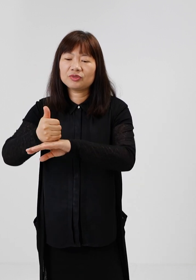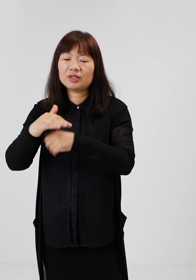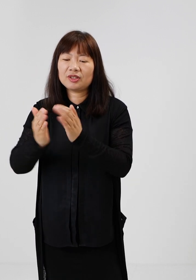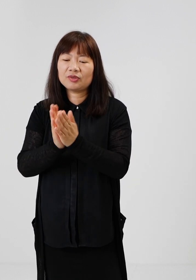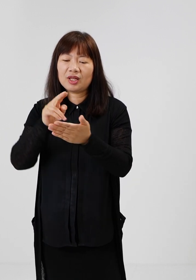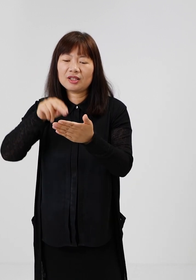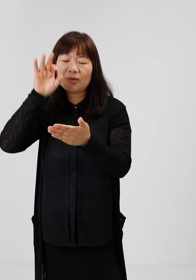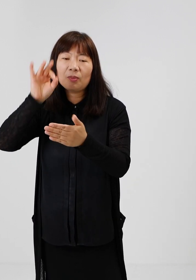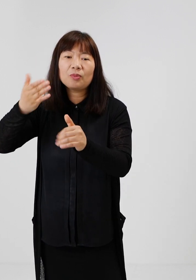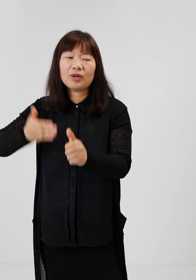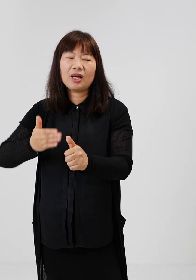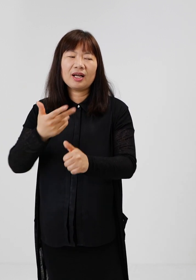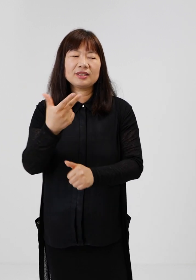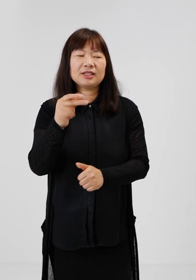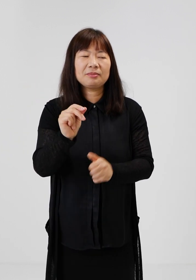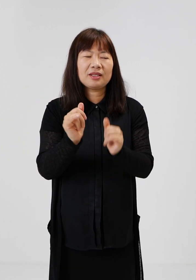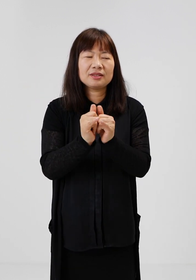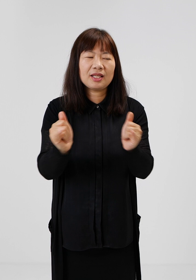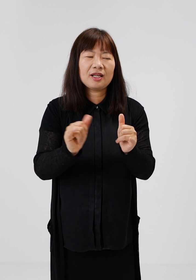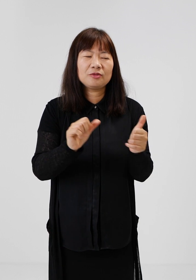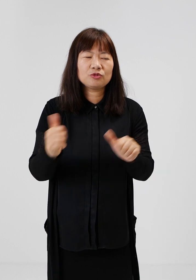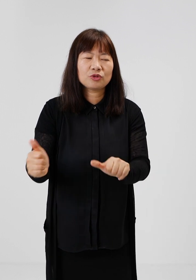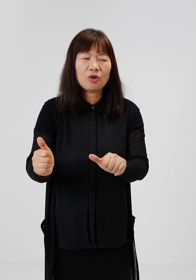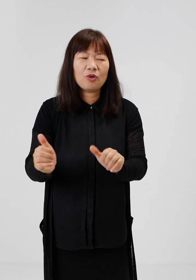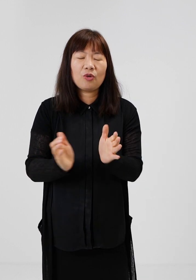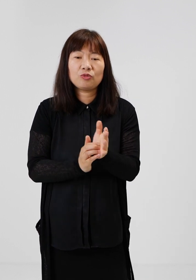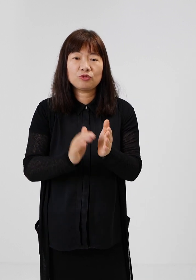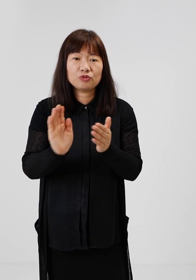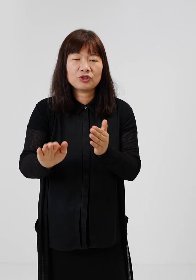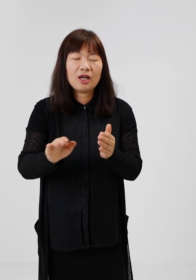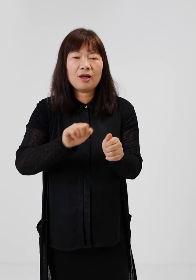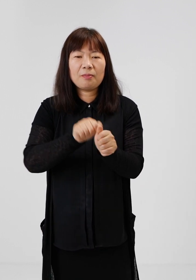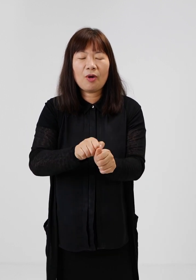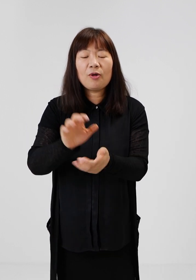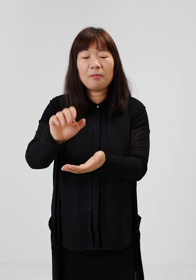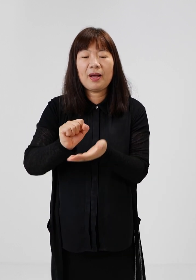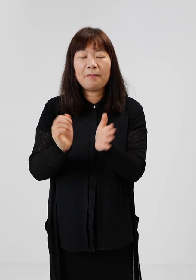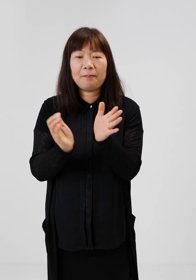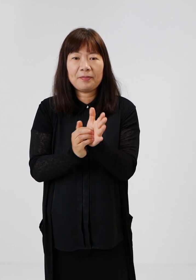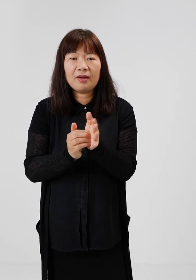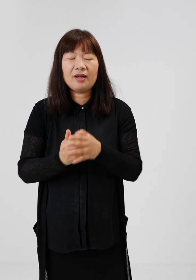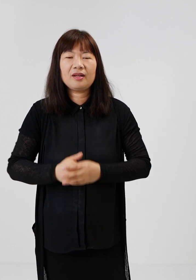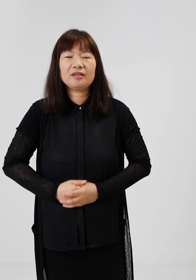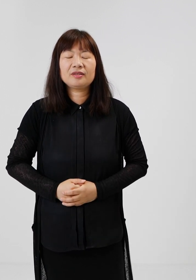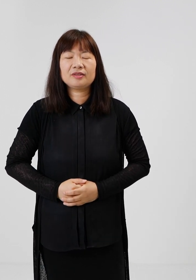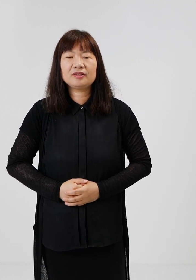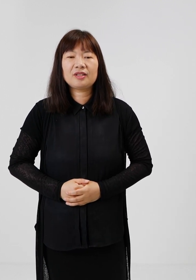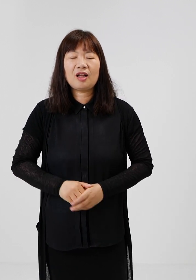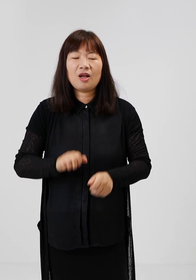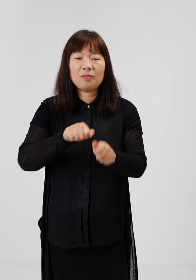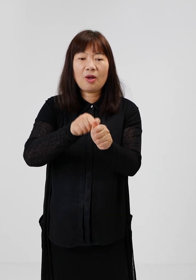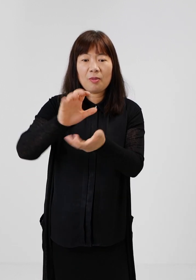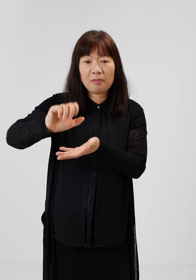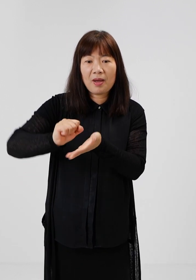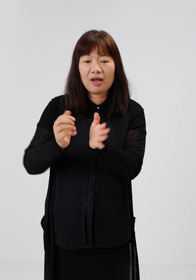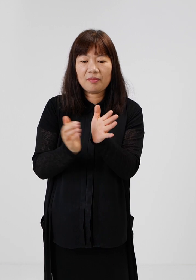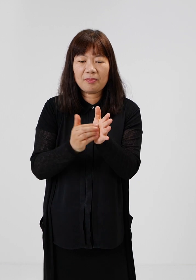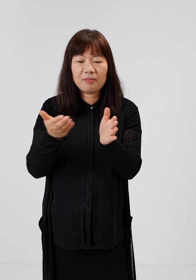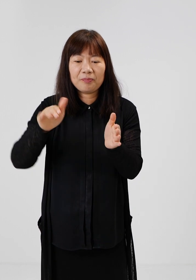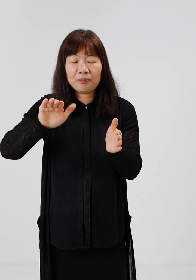찾아보시면 7만 명이 죽어요. 그리고 이제 벌을 받습니다. 근데 벌을